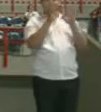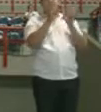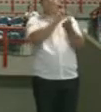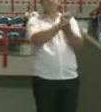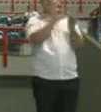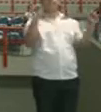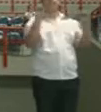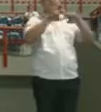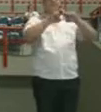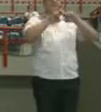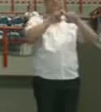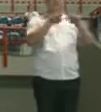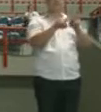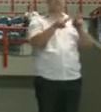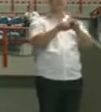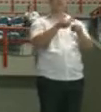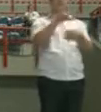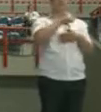dos escravos,